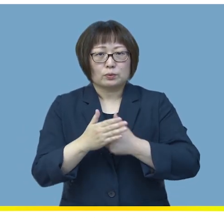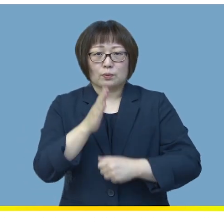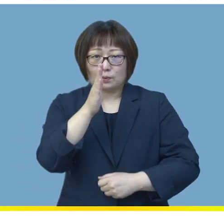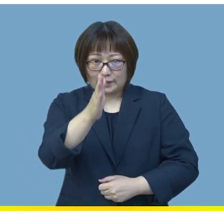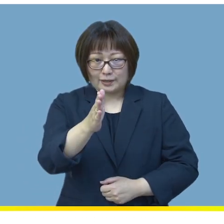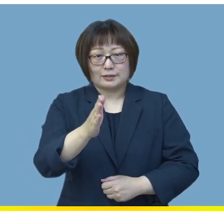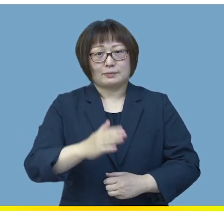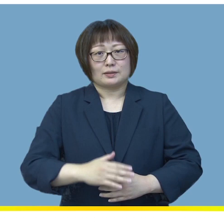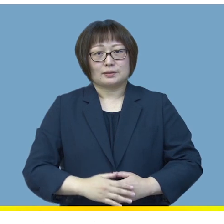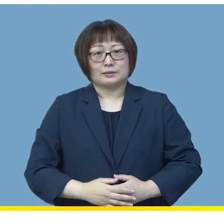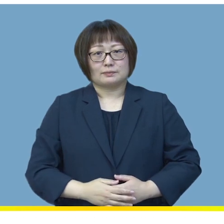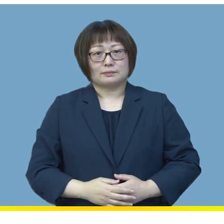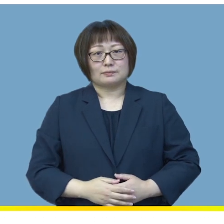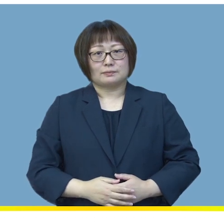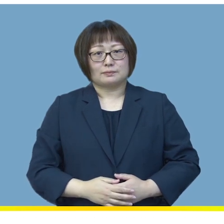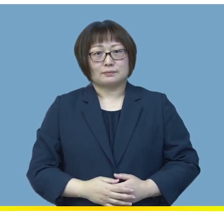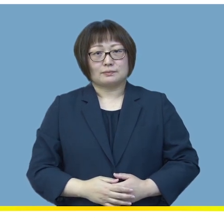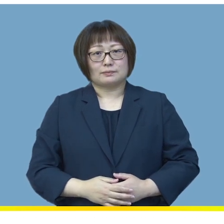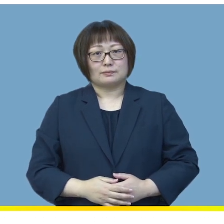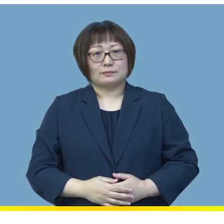願いします